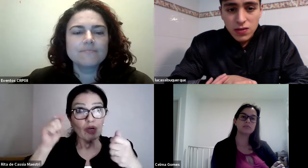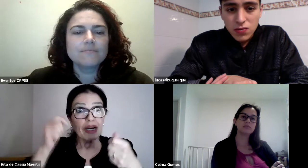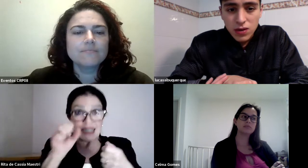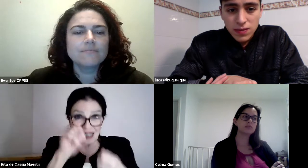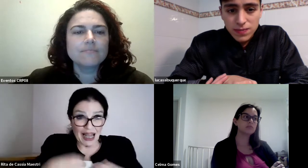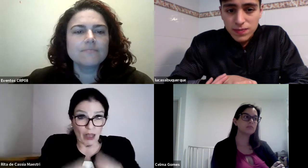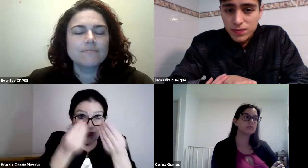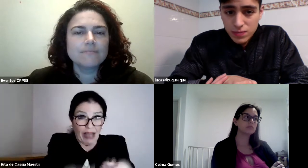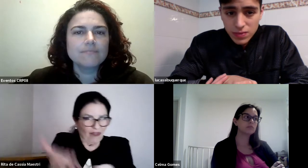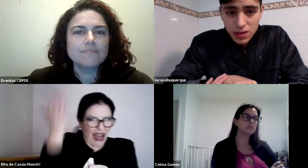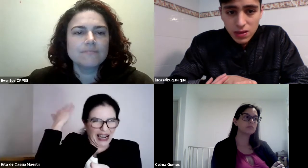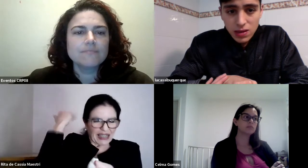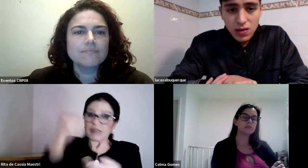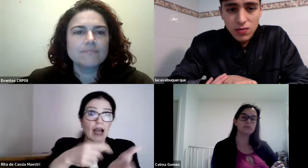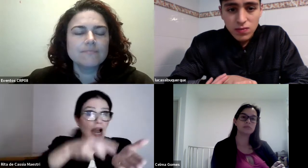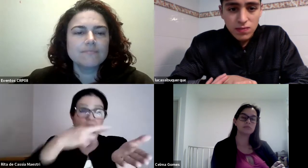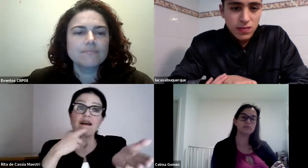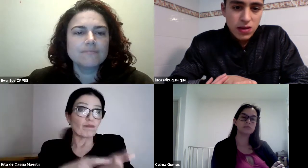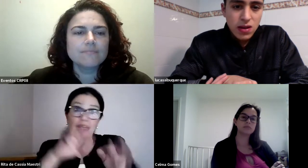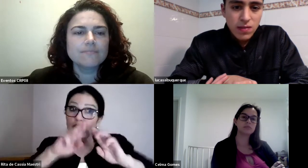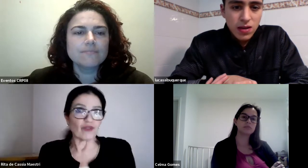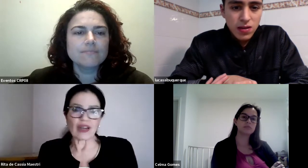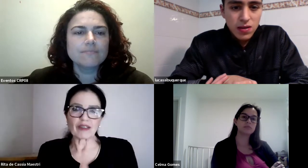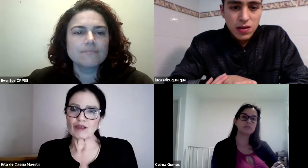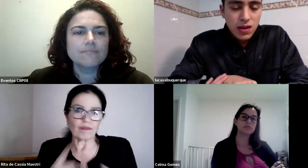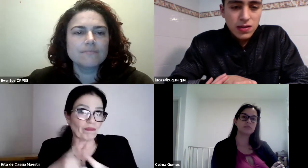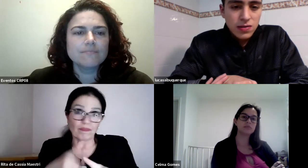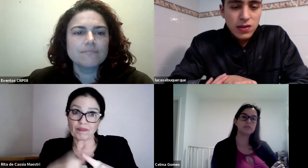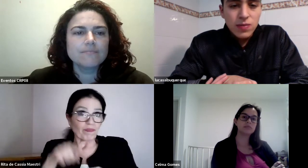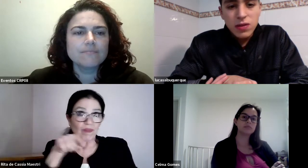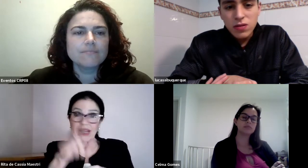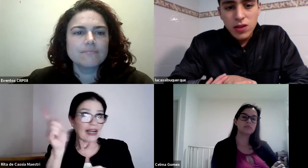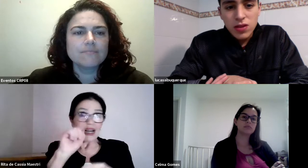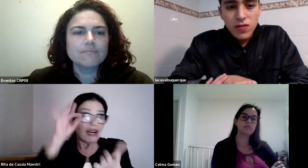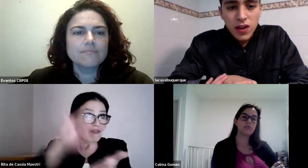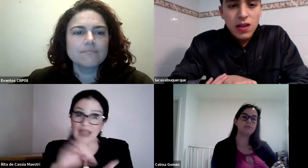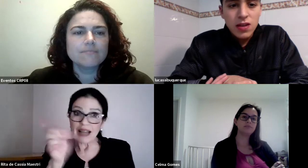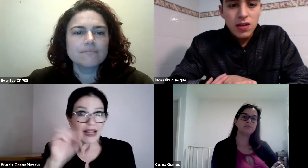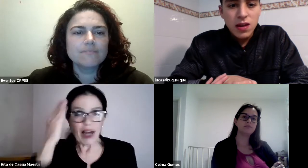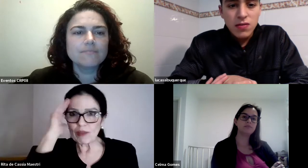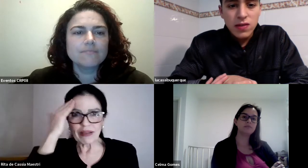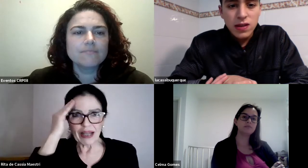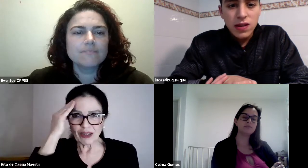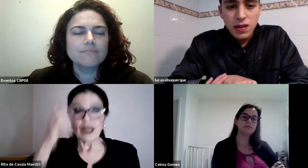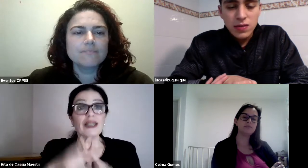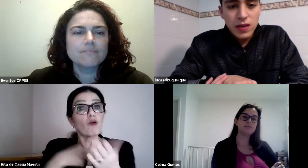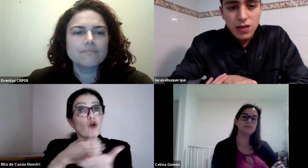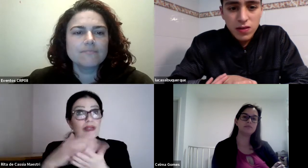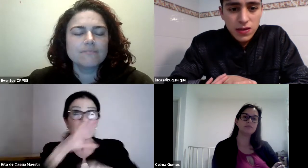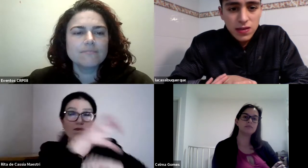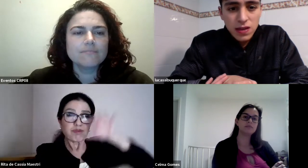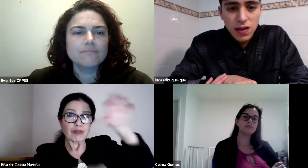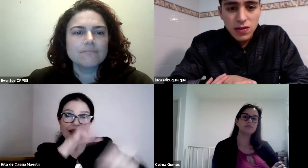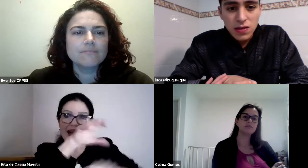fazer a leitura. Então, antigamente, eles iam responder totalmente diferente, né? Não iam atender às